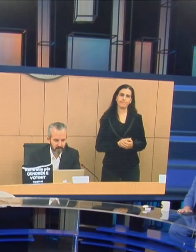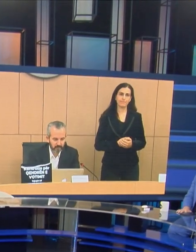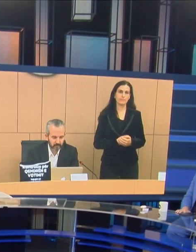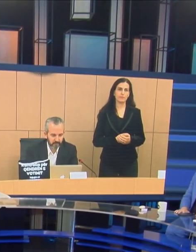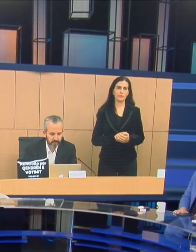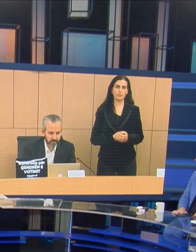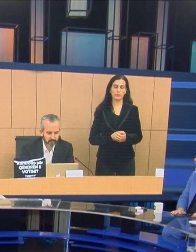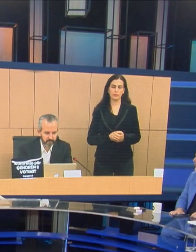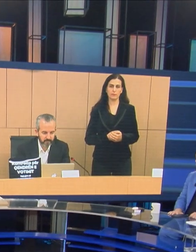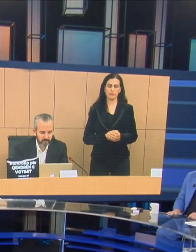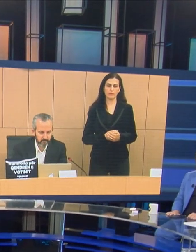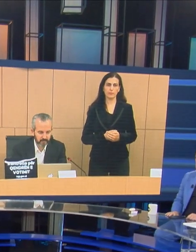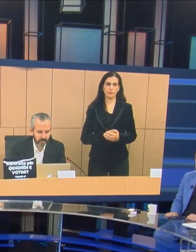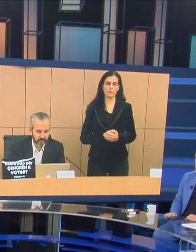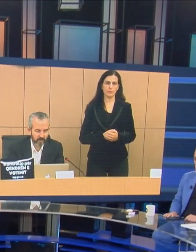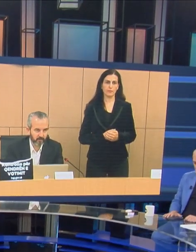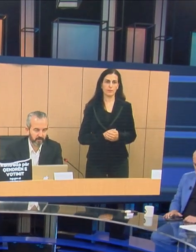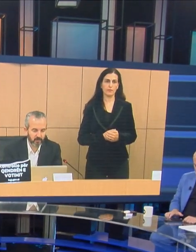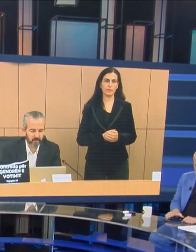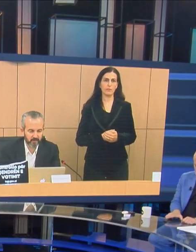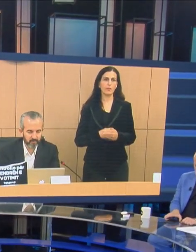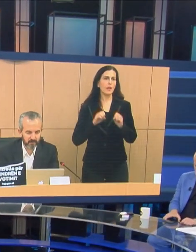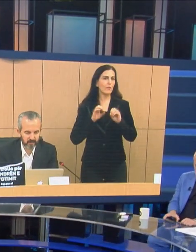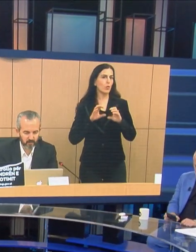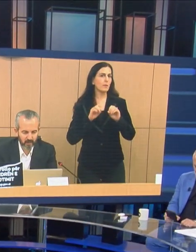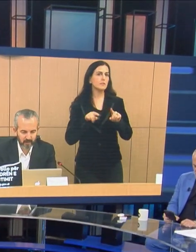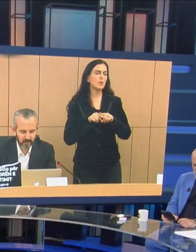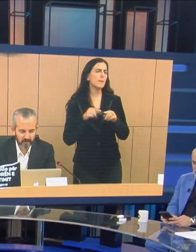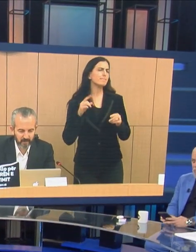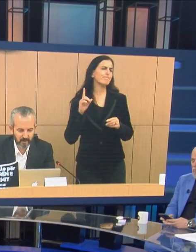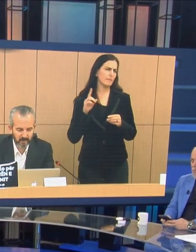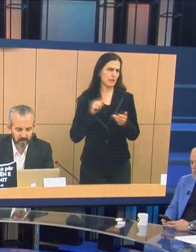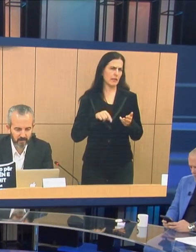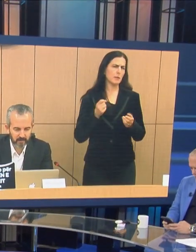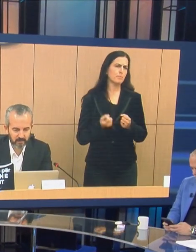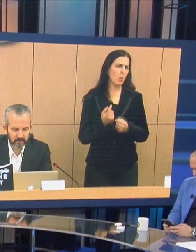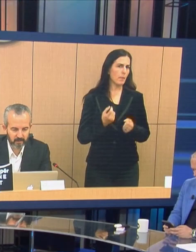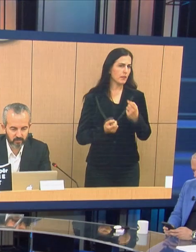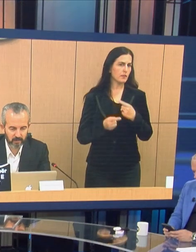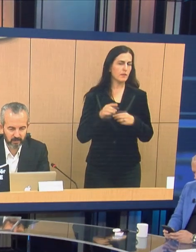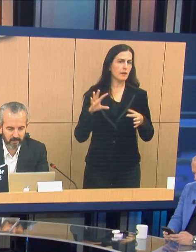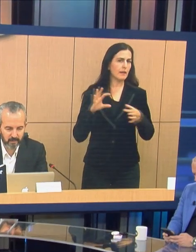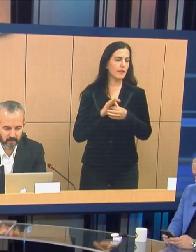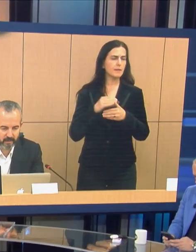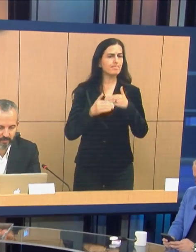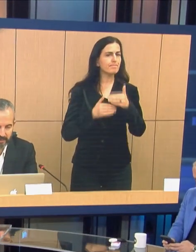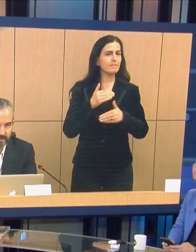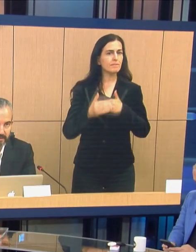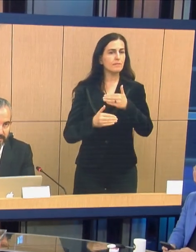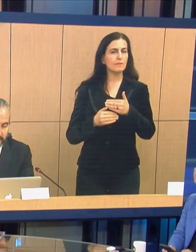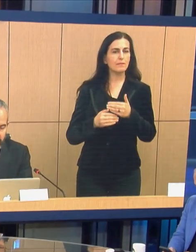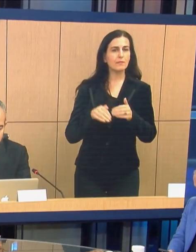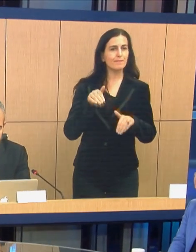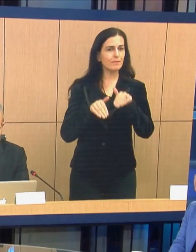e Komisionit Qendror të Zgjedhjeve për të dëgjuar kurë komisionerin. Në të përditësuara në lidhje me ecurinë e procesit